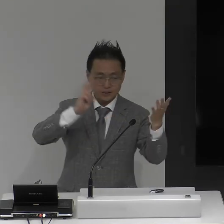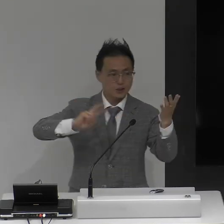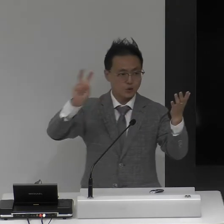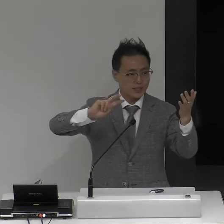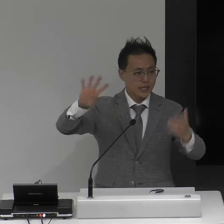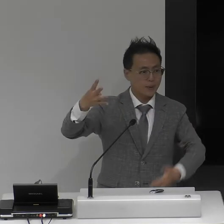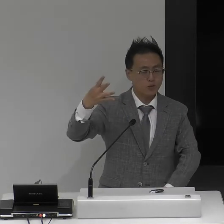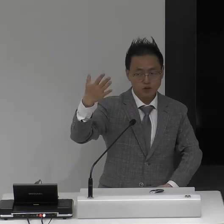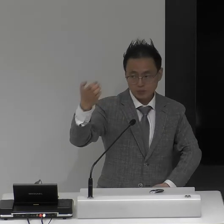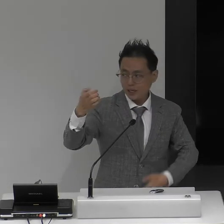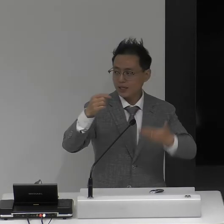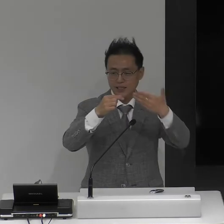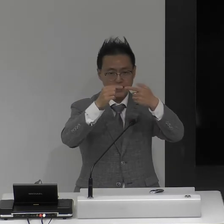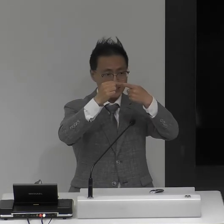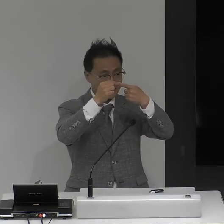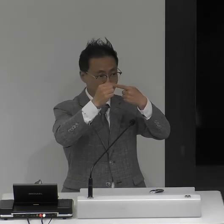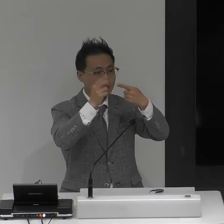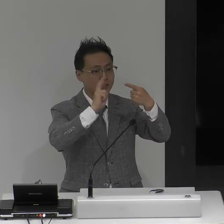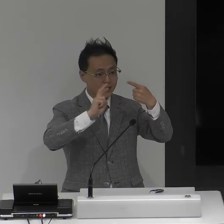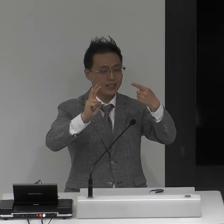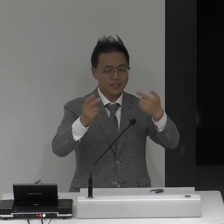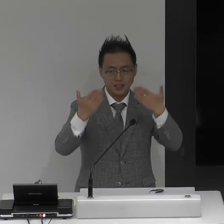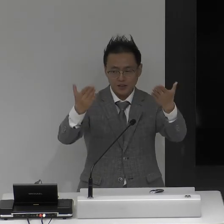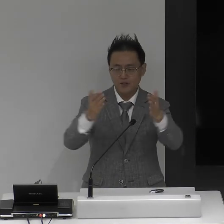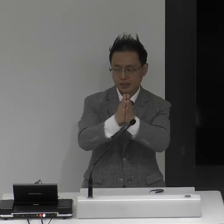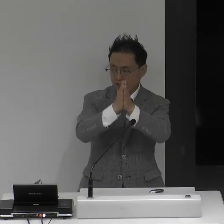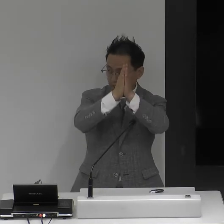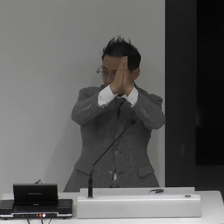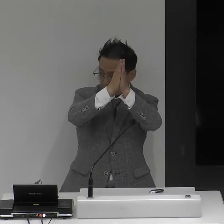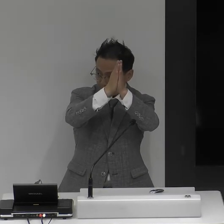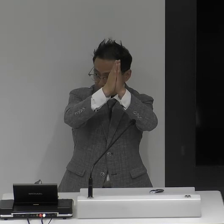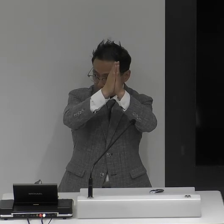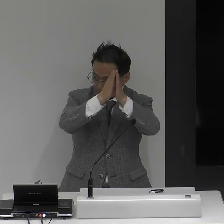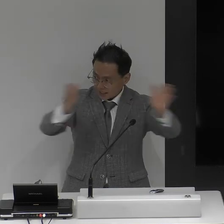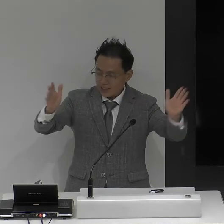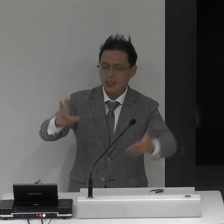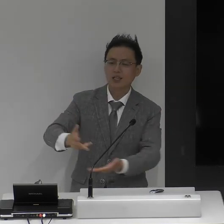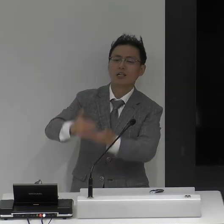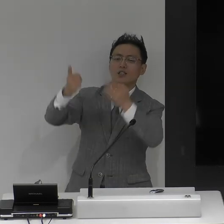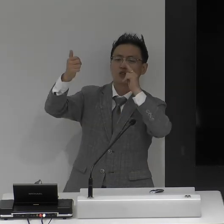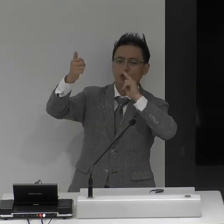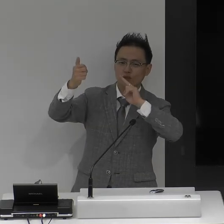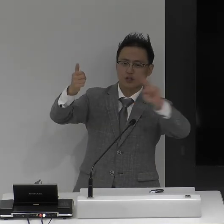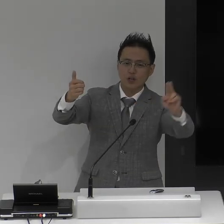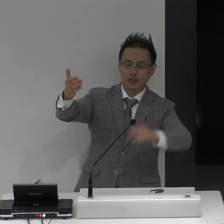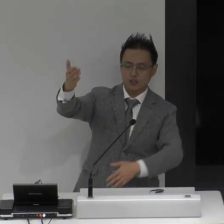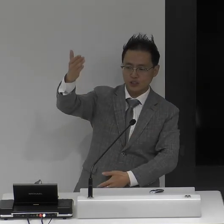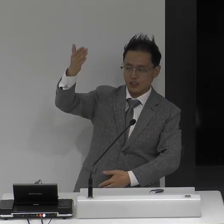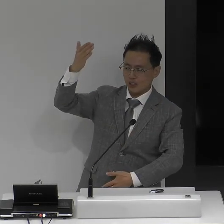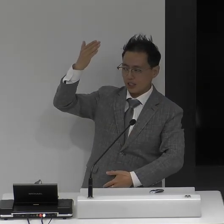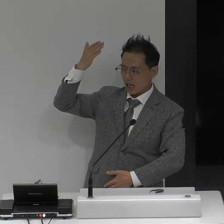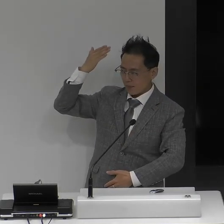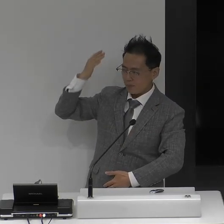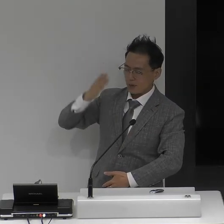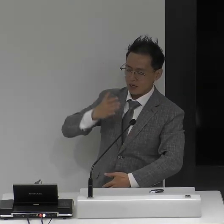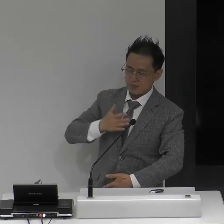찬송가 490장 1절만 찬양 드릴게요. 시작. 주여 지난 밤